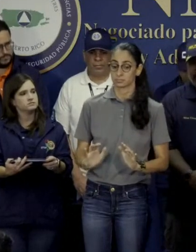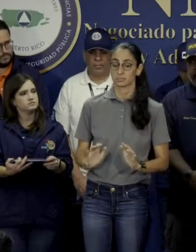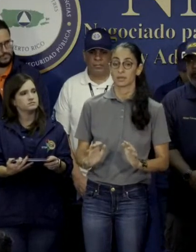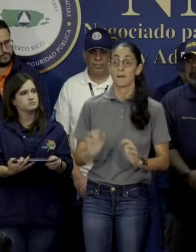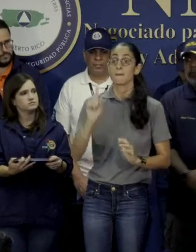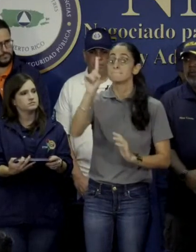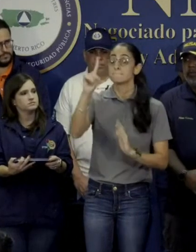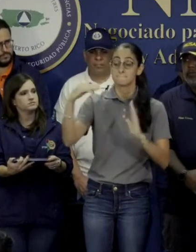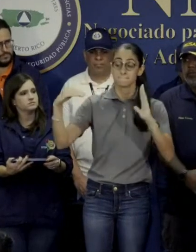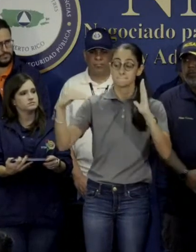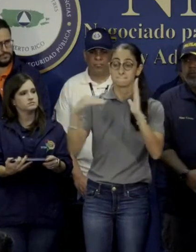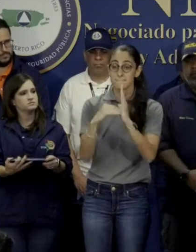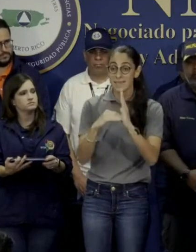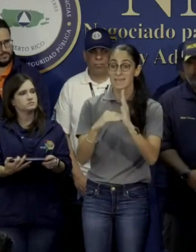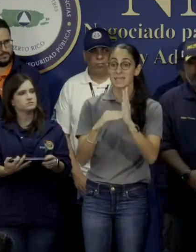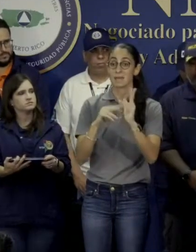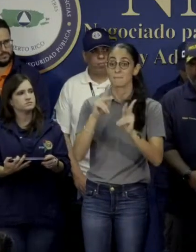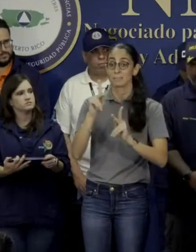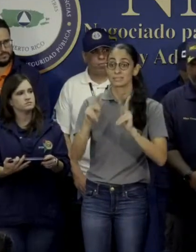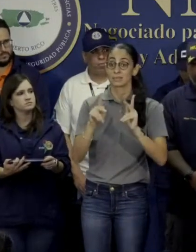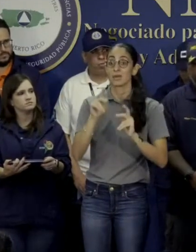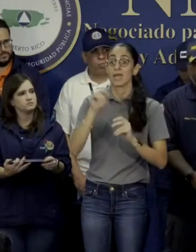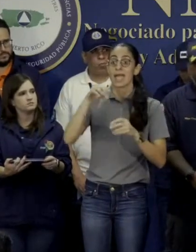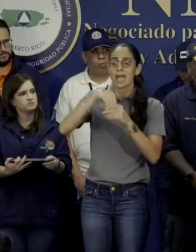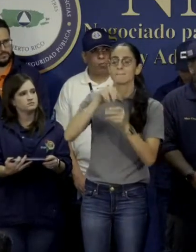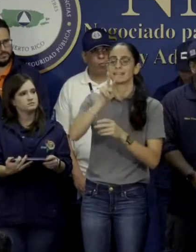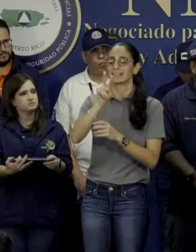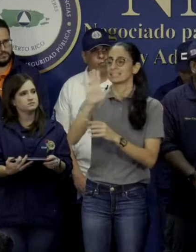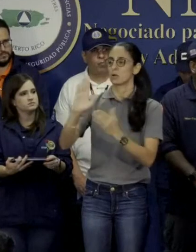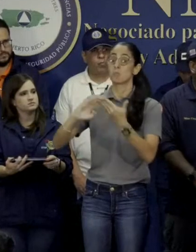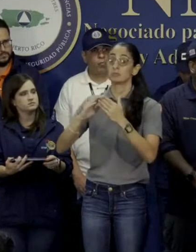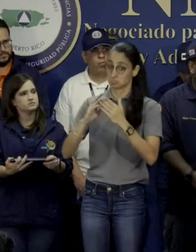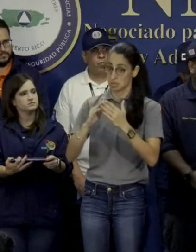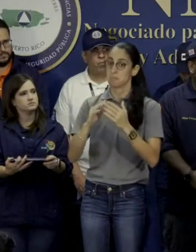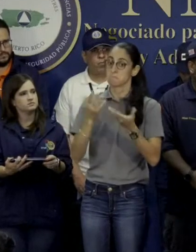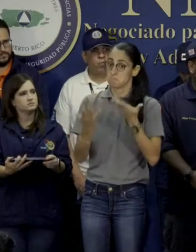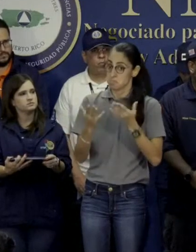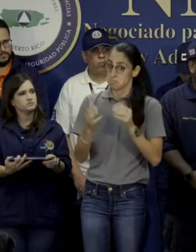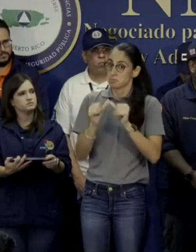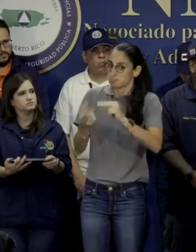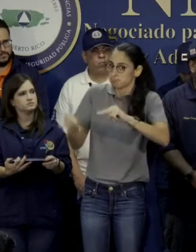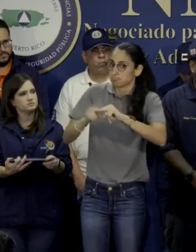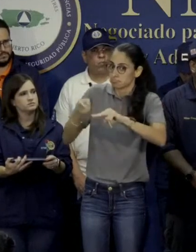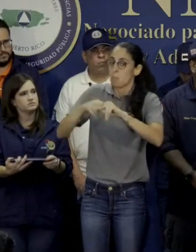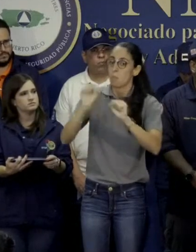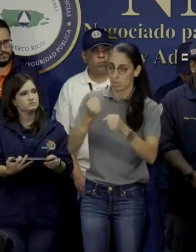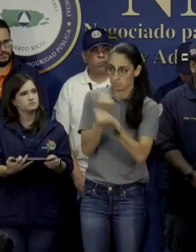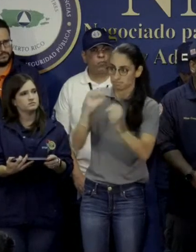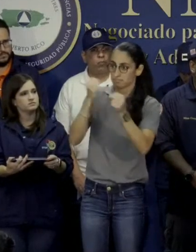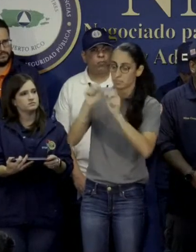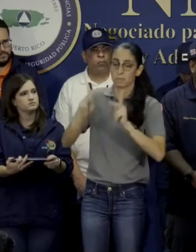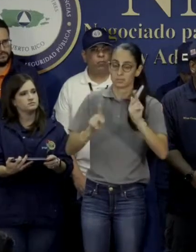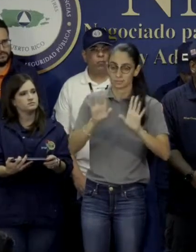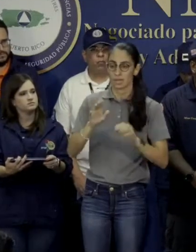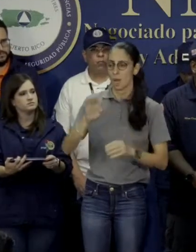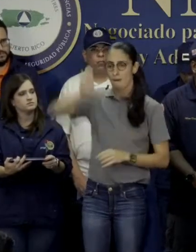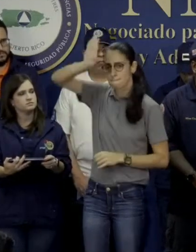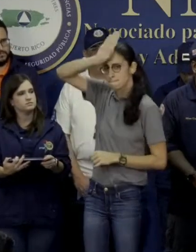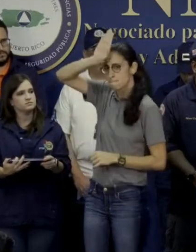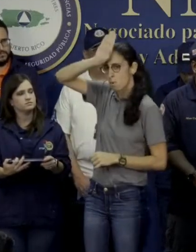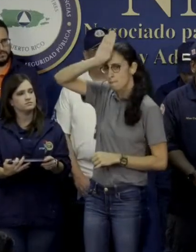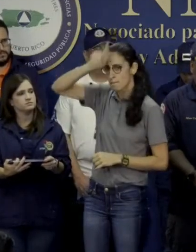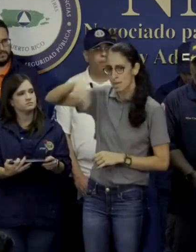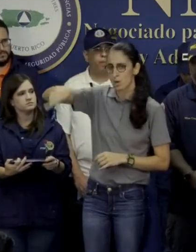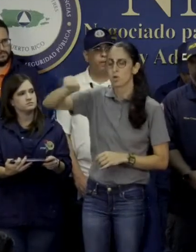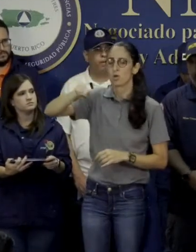rescatando 1,000 personas en 25 municipios y siguen. Por otro lado, el Cuerpo de Bomberos reporta